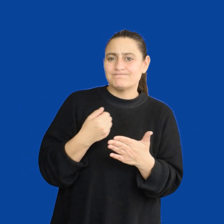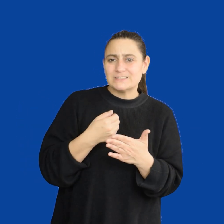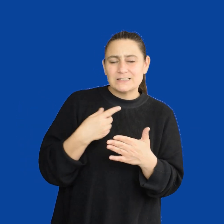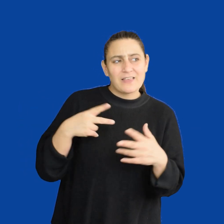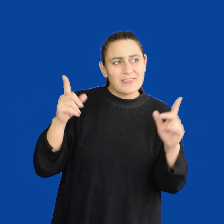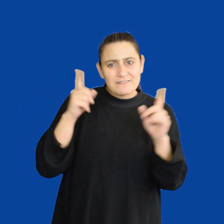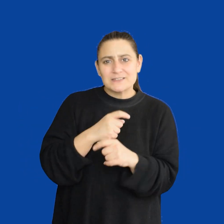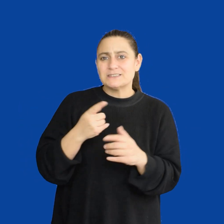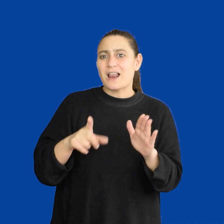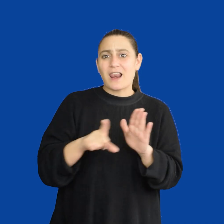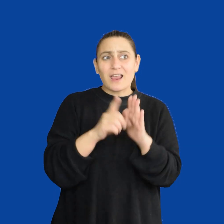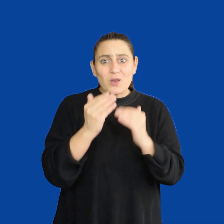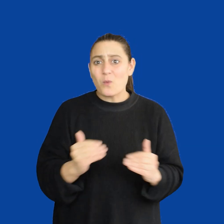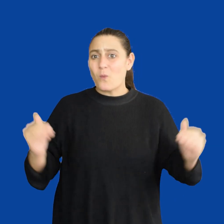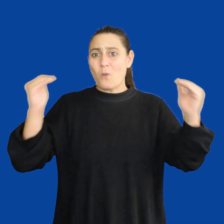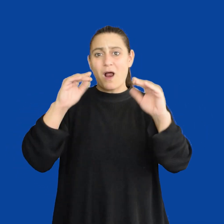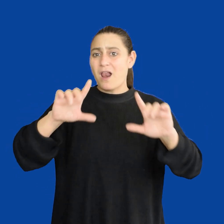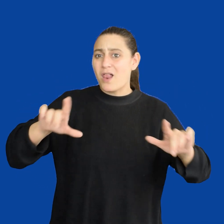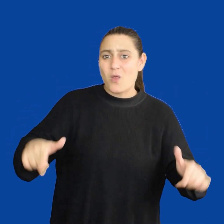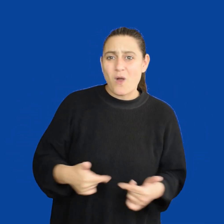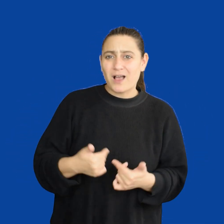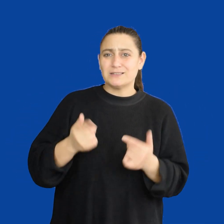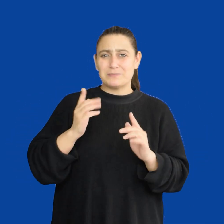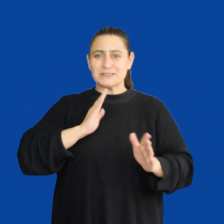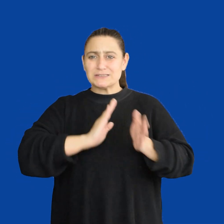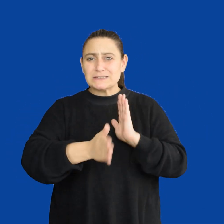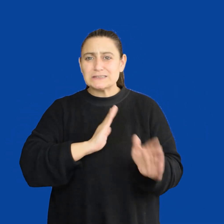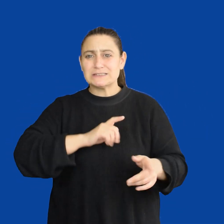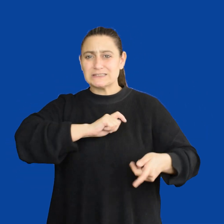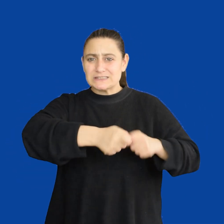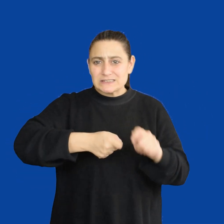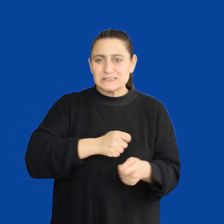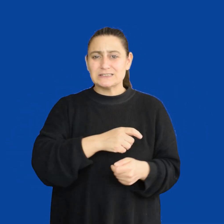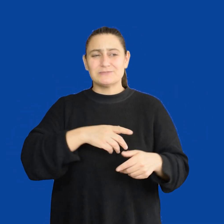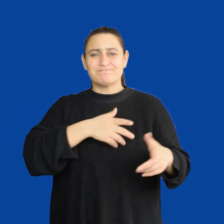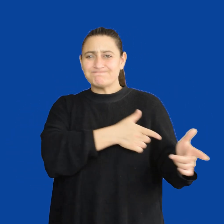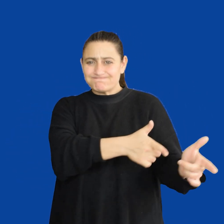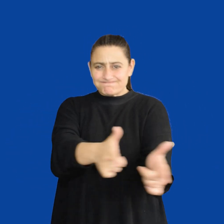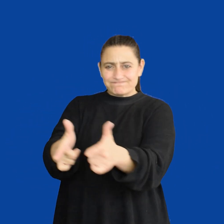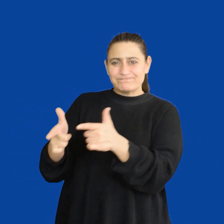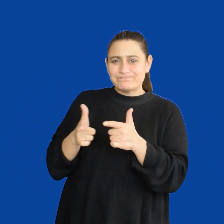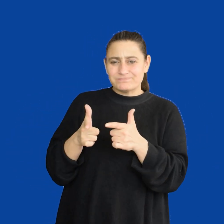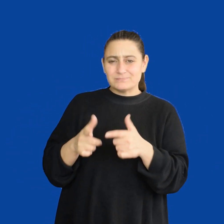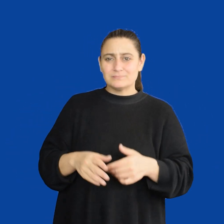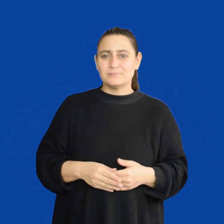solo por las leyes desiguales sino también por múltiples hostigamientos que desencadenaron espeluznantes